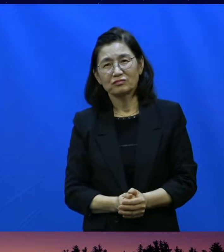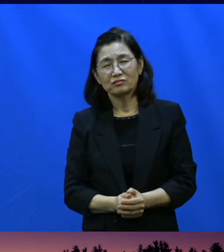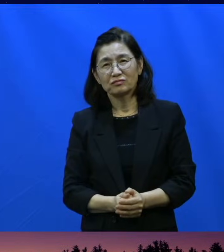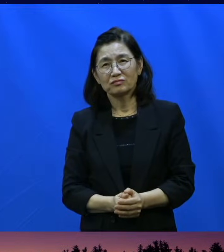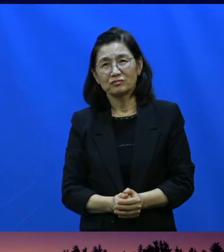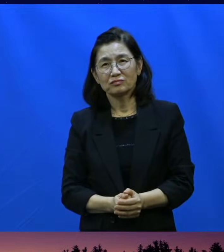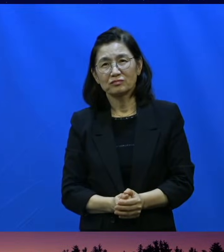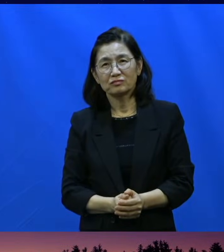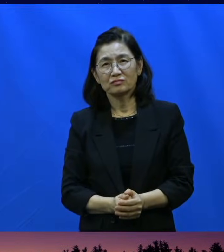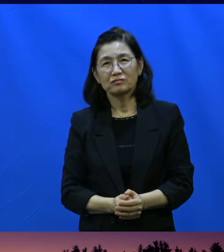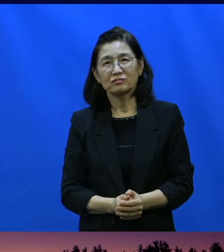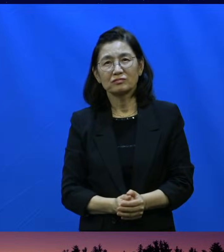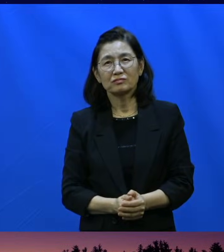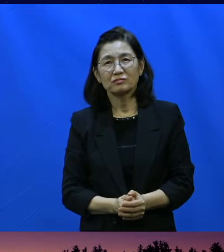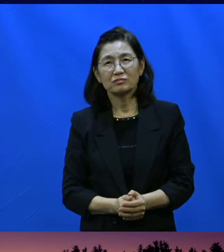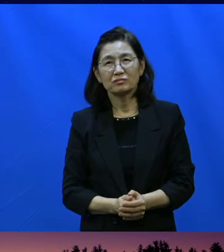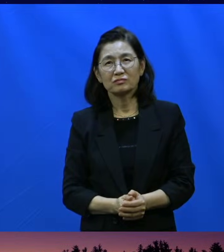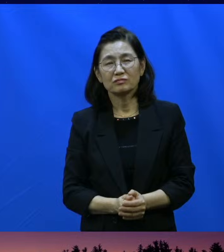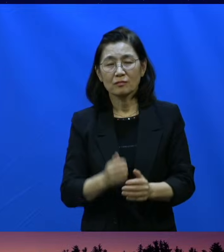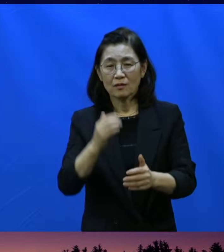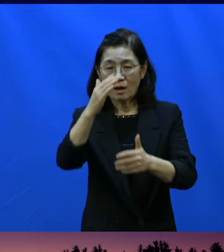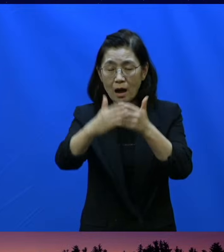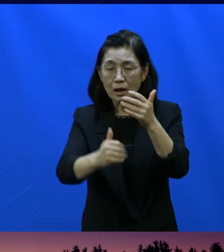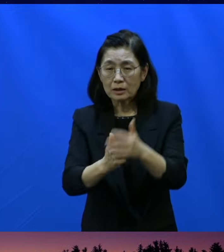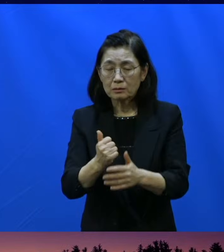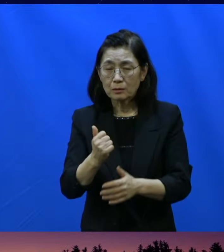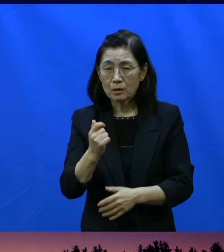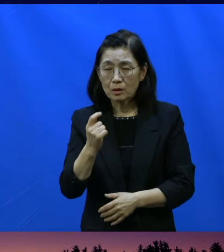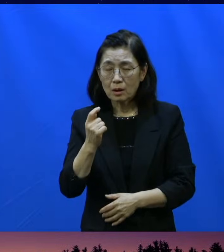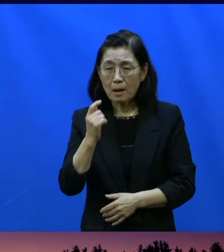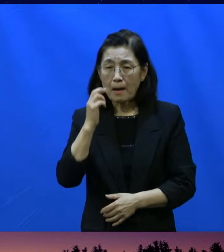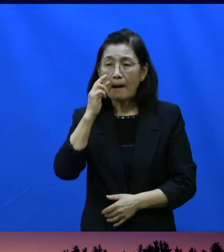왜 바울을 그렇게 쓰셨느냐.